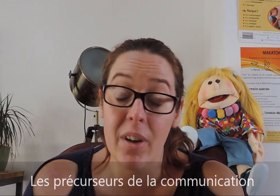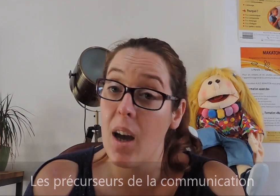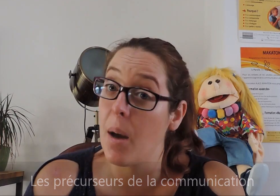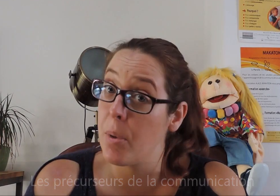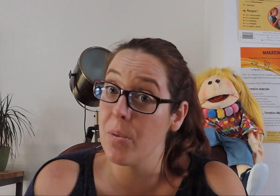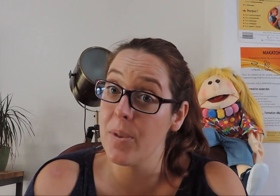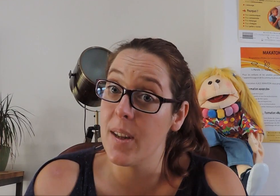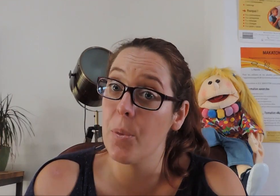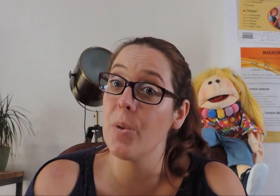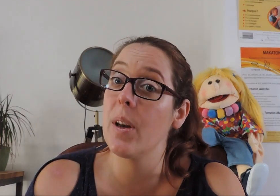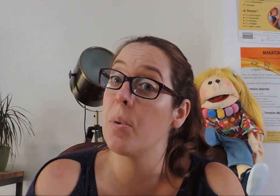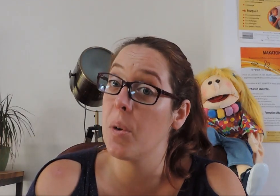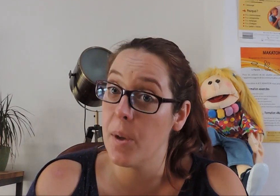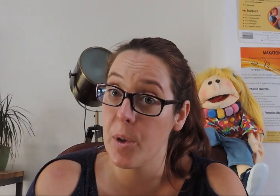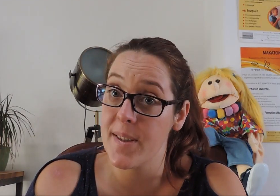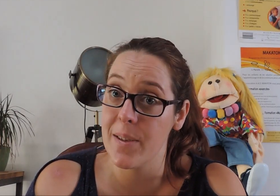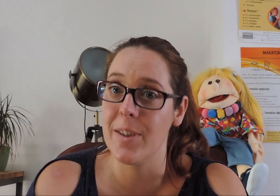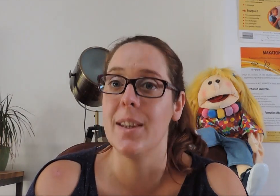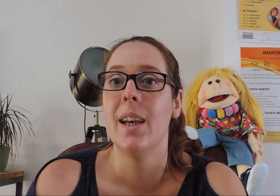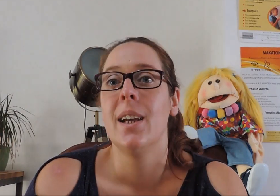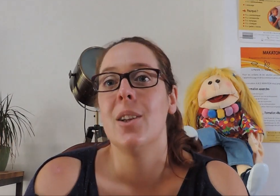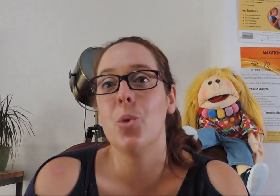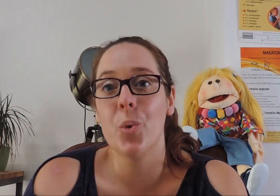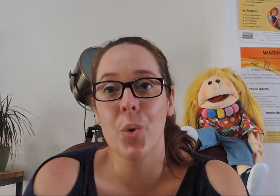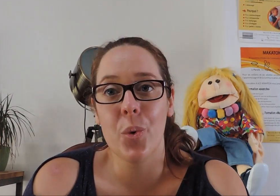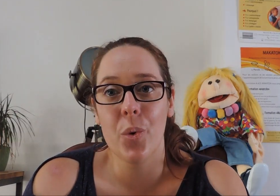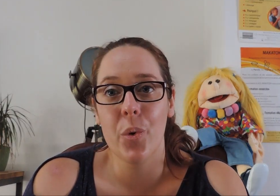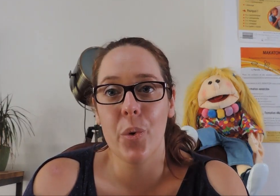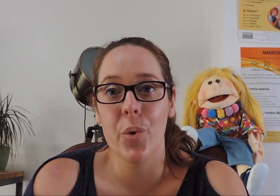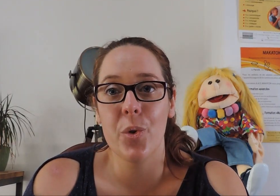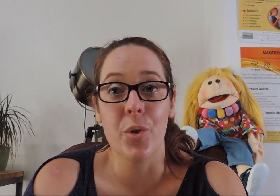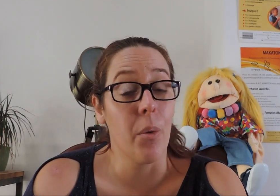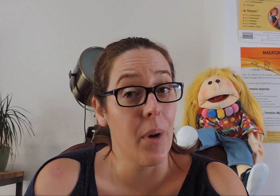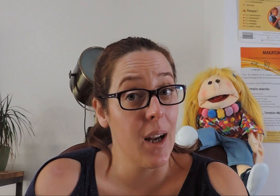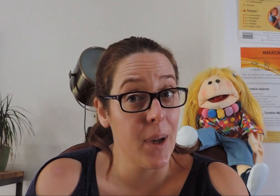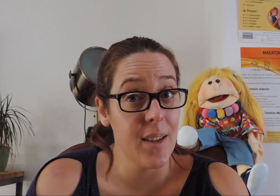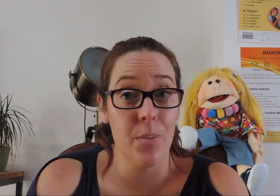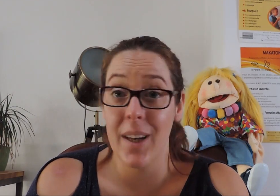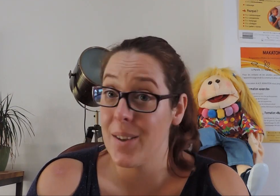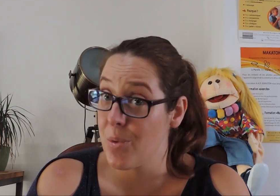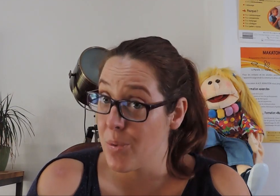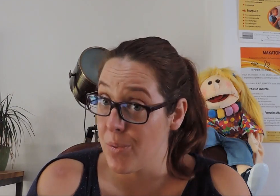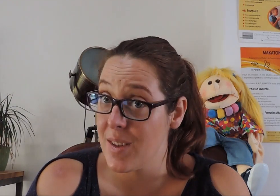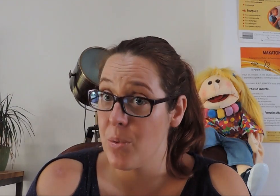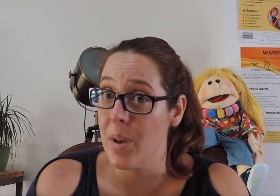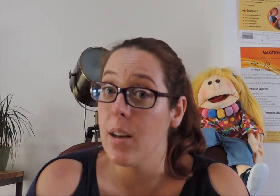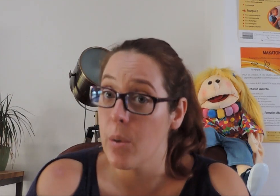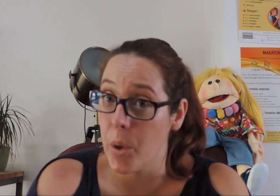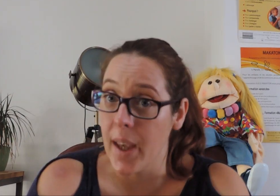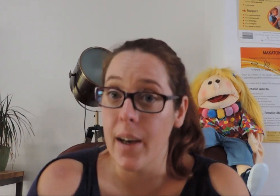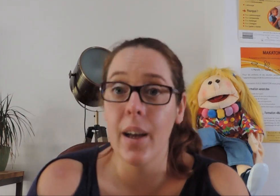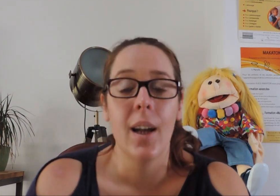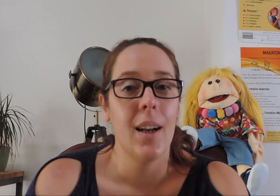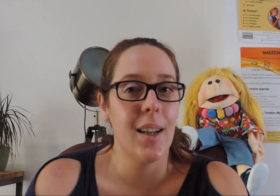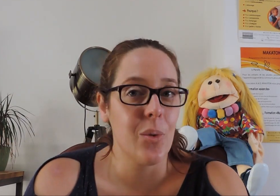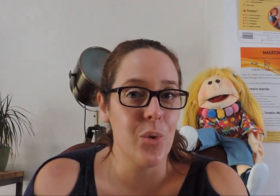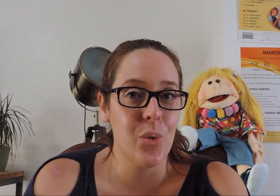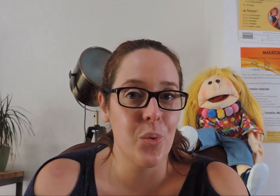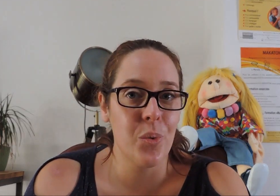va apprendre finalement dans les premiers mois de sa vie donc euh j'entends par là par exemple l'attention visuelle le regard l'attention